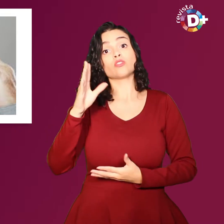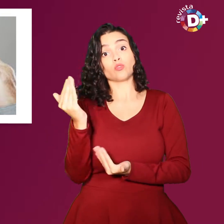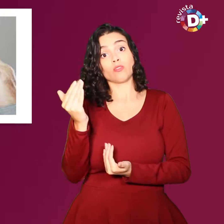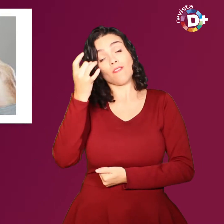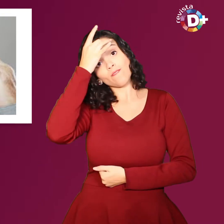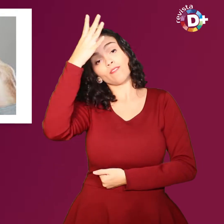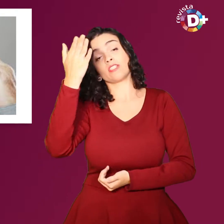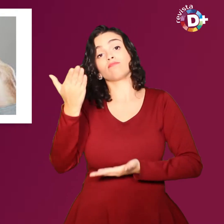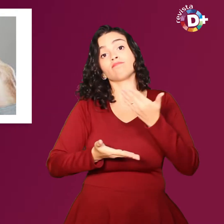o neurologista.